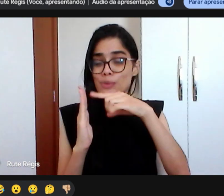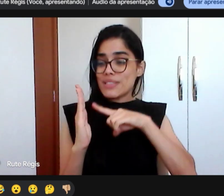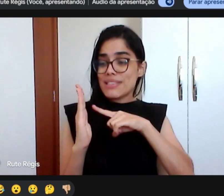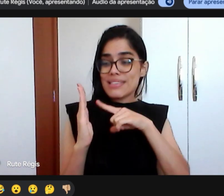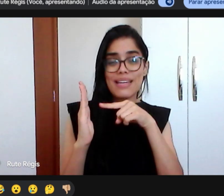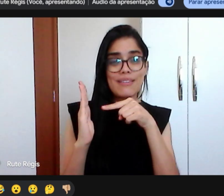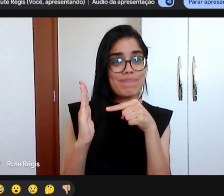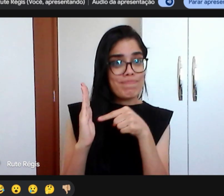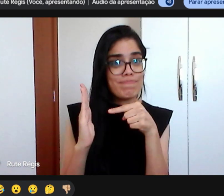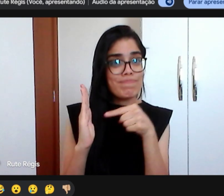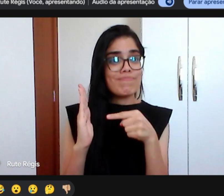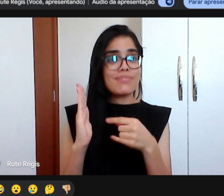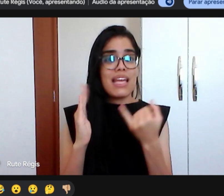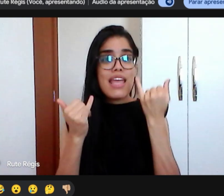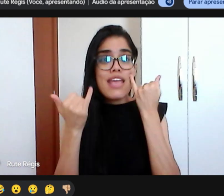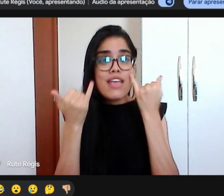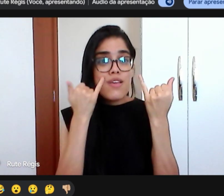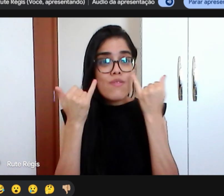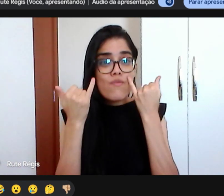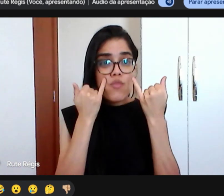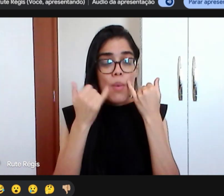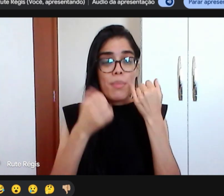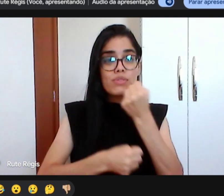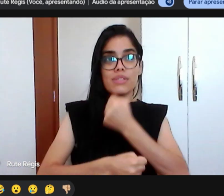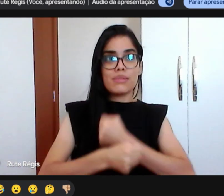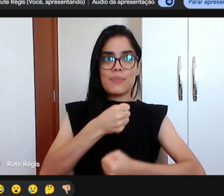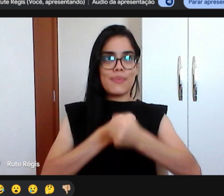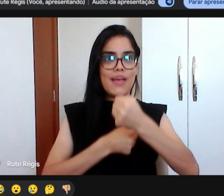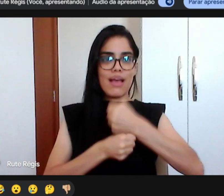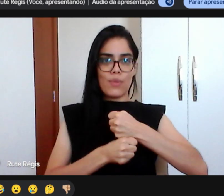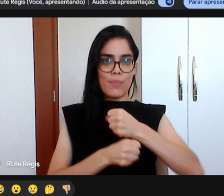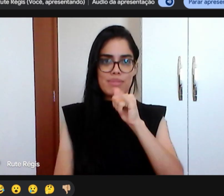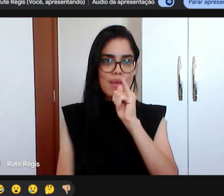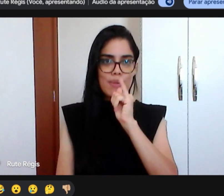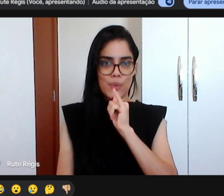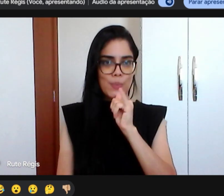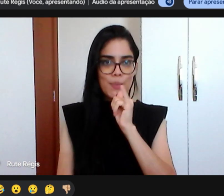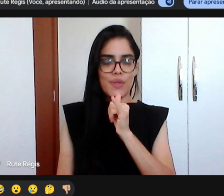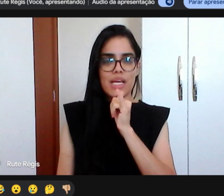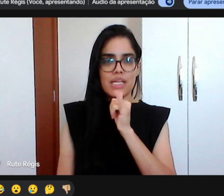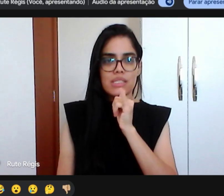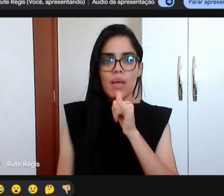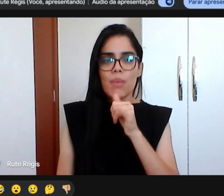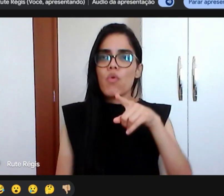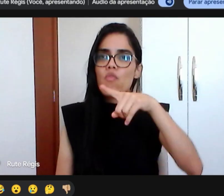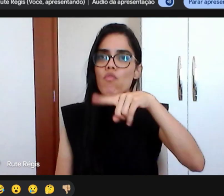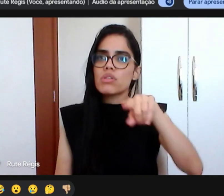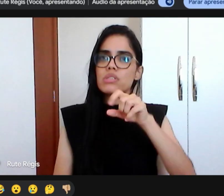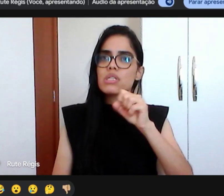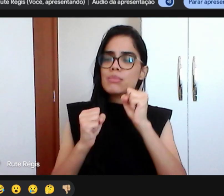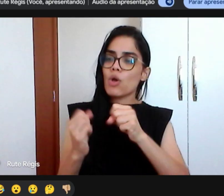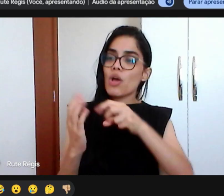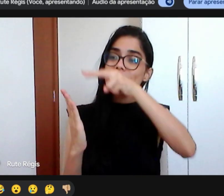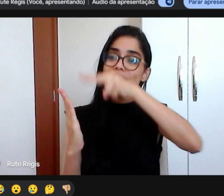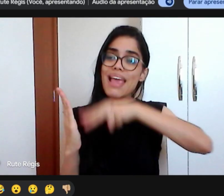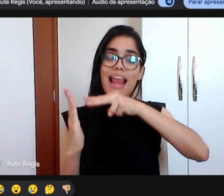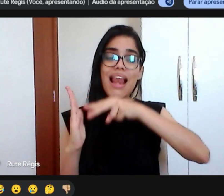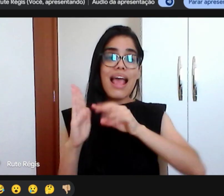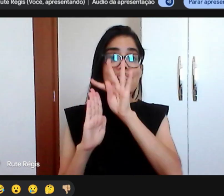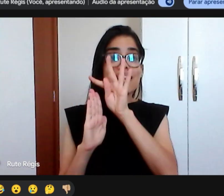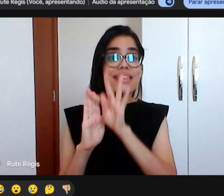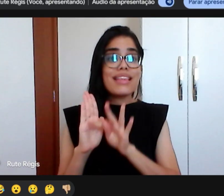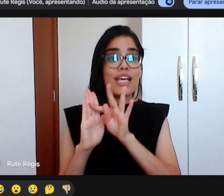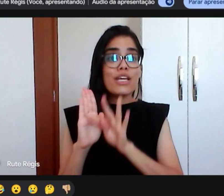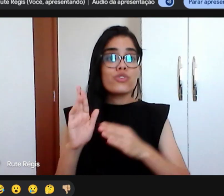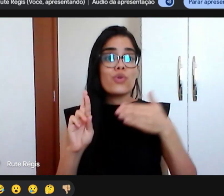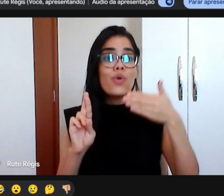importante, né? Porque no edital contém informações, por exemplo, do ano passado, né? Então, do ano anterior,